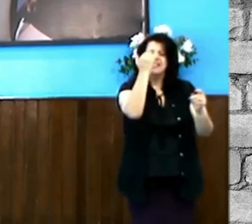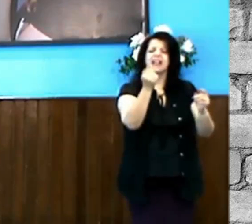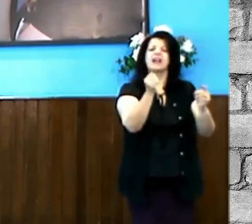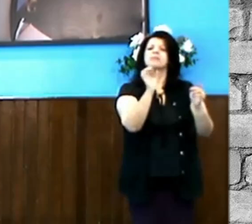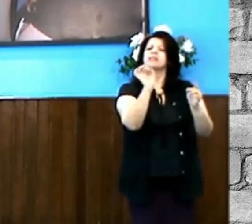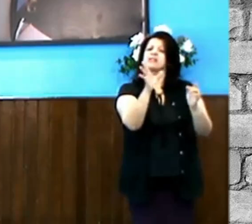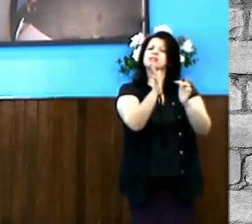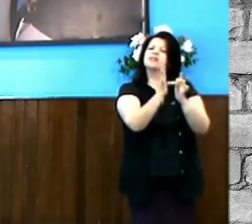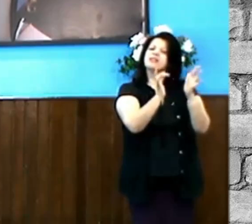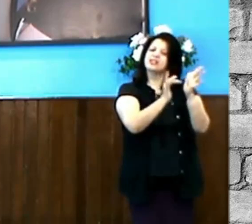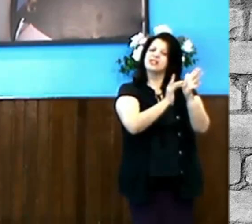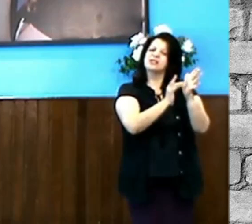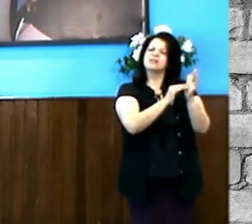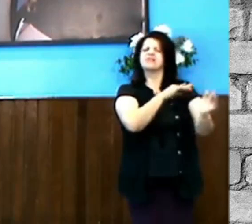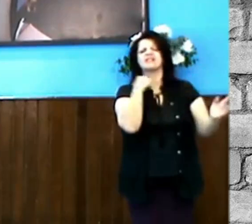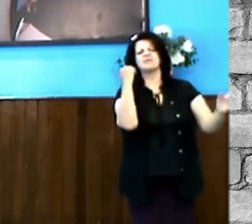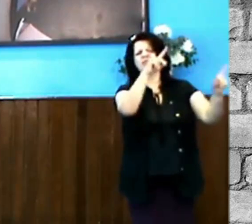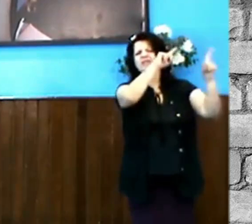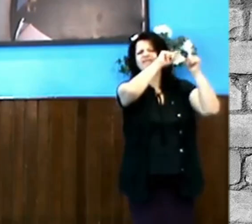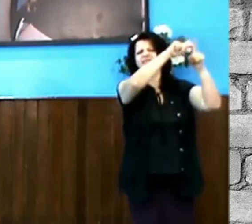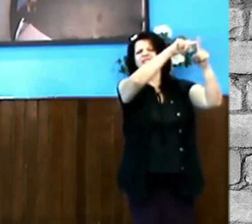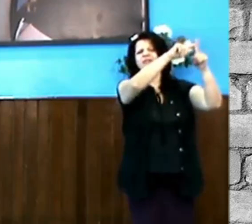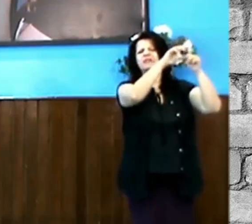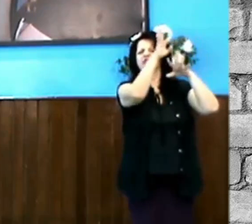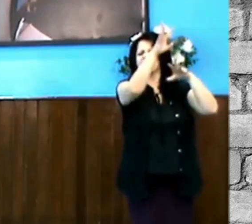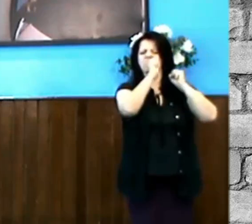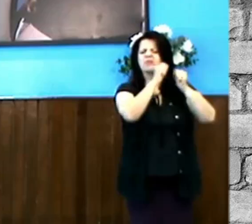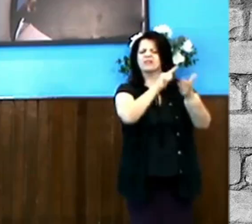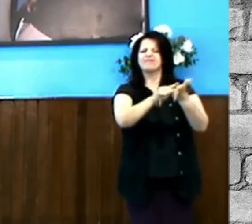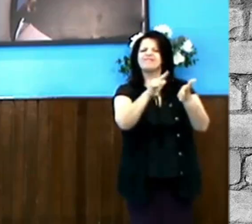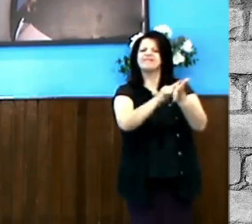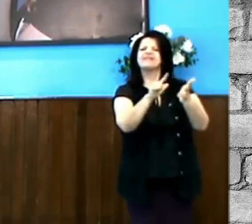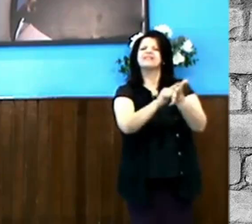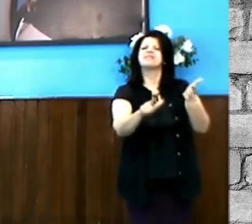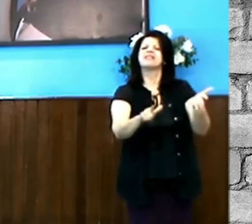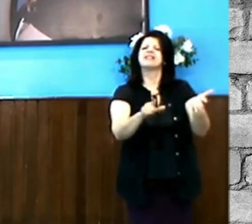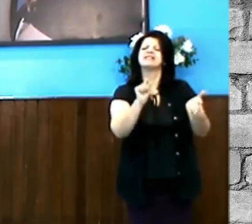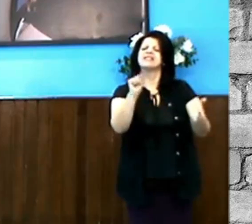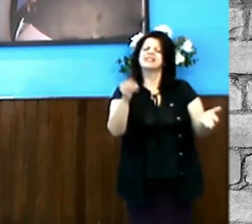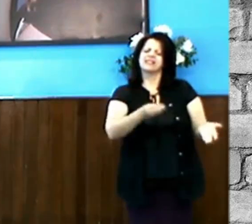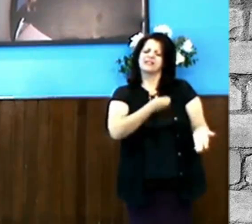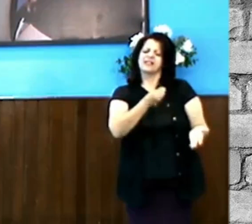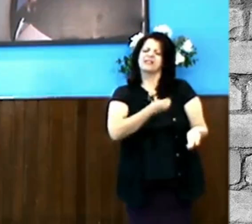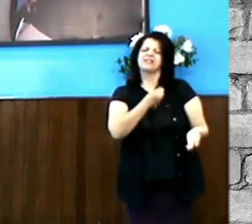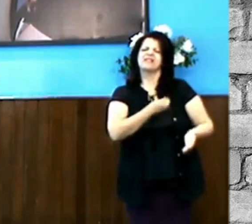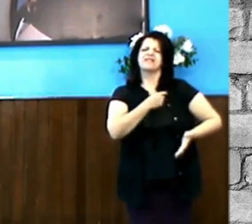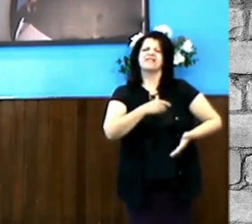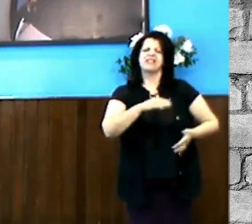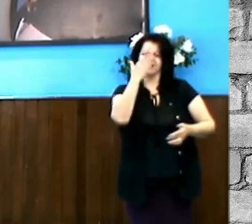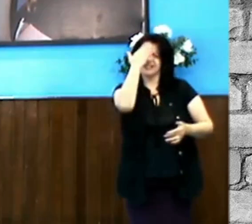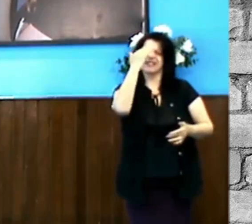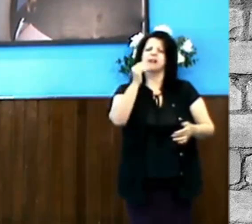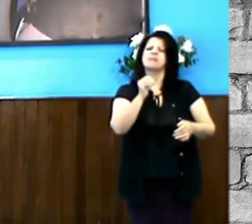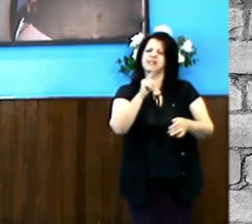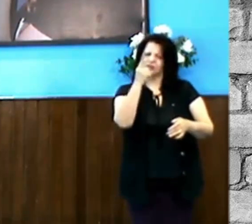da justificação e da graça de Deus. E aqueles que vão viver no poder da ressurreição, porque Jesus morreu e ressuscitou